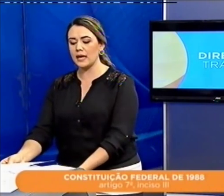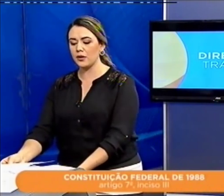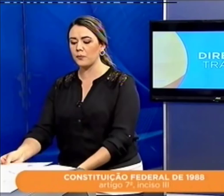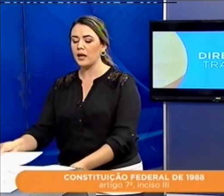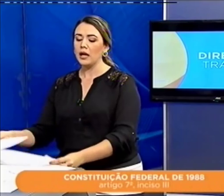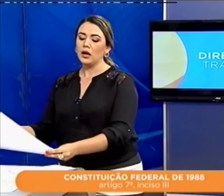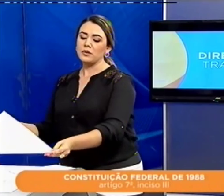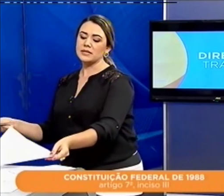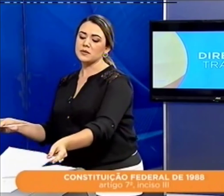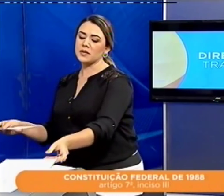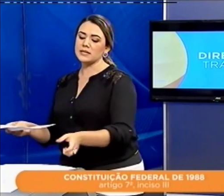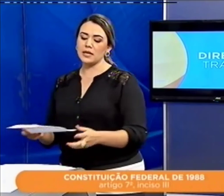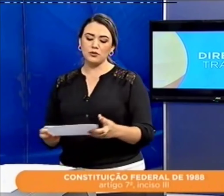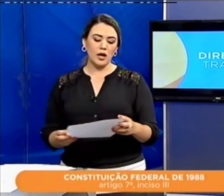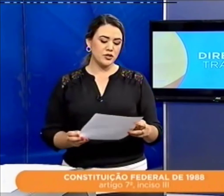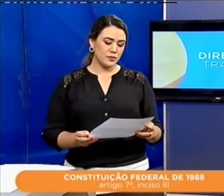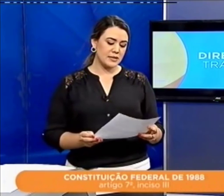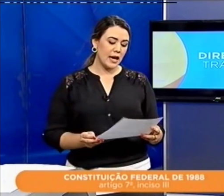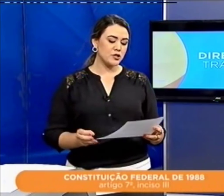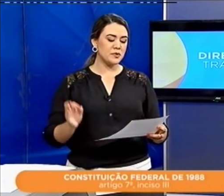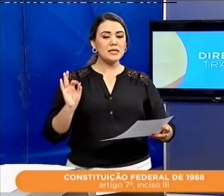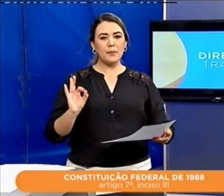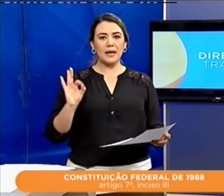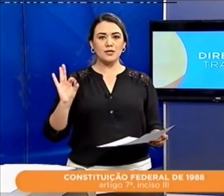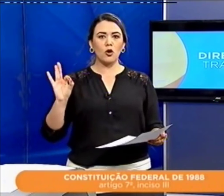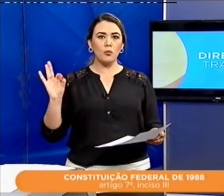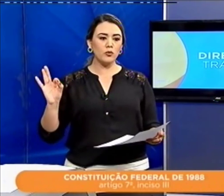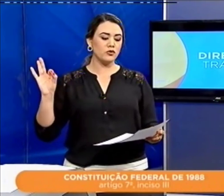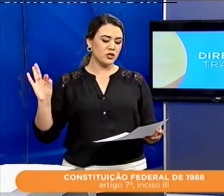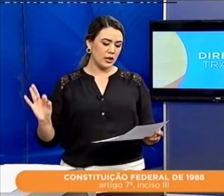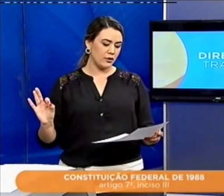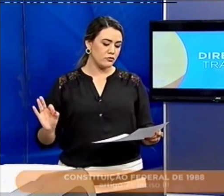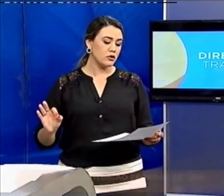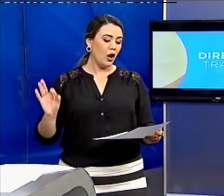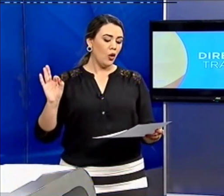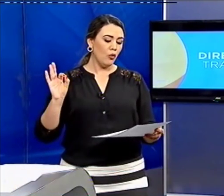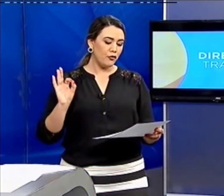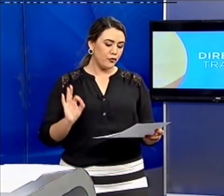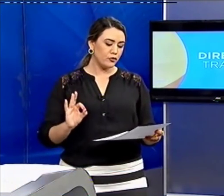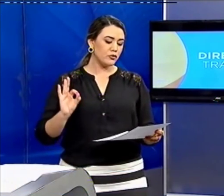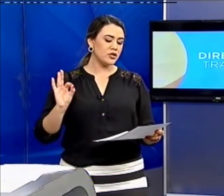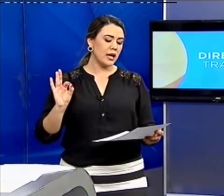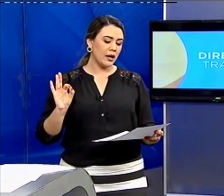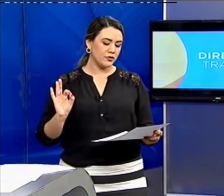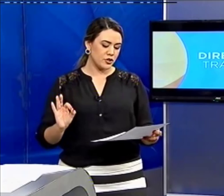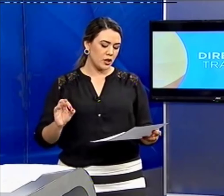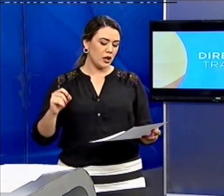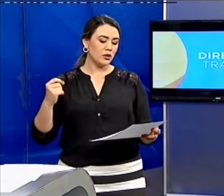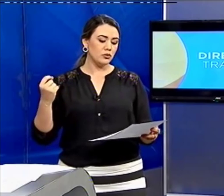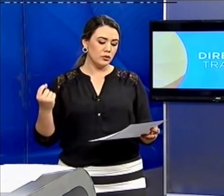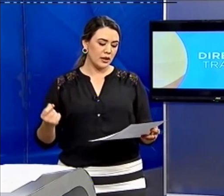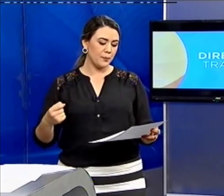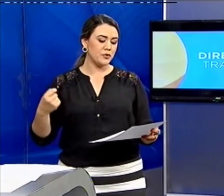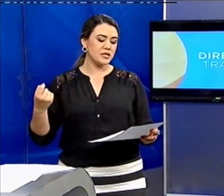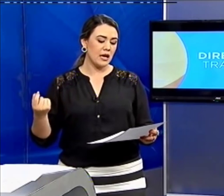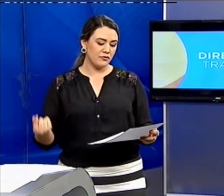3º, inciso 3º do artigo 7º estabelece como um dos direitos o fundo de garantia do tempo de